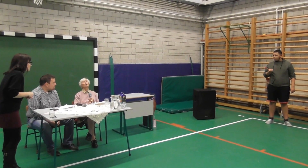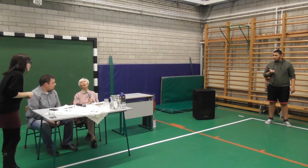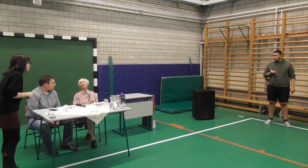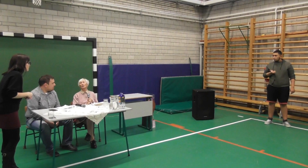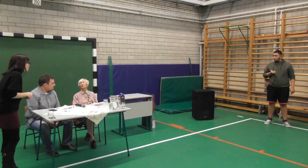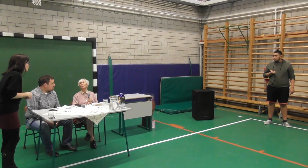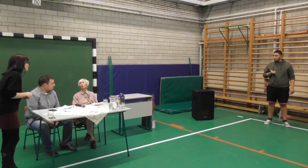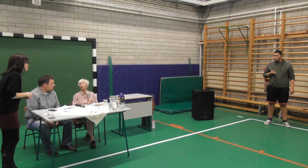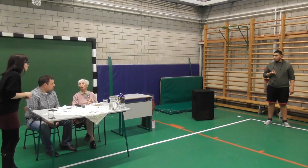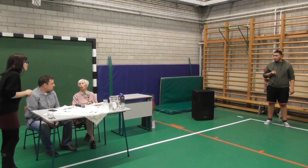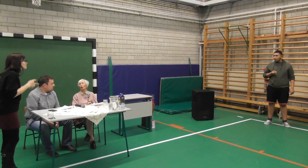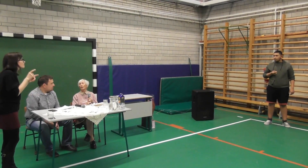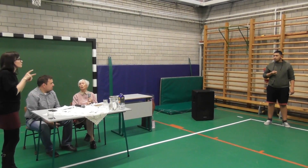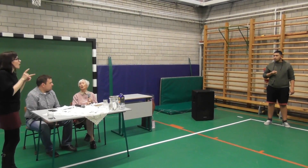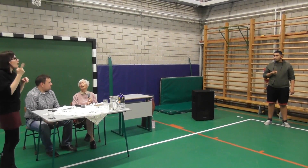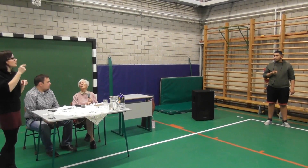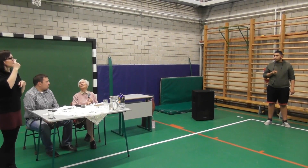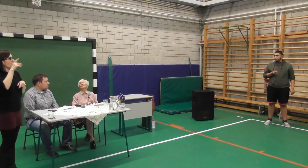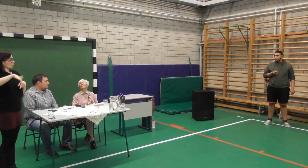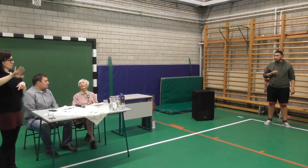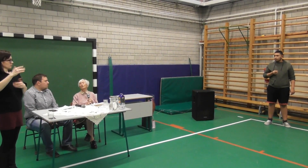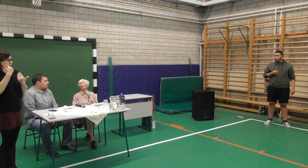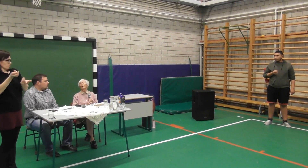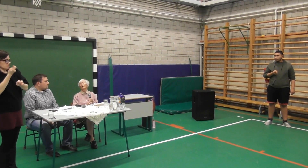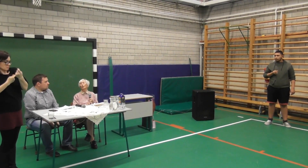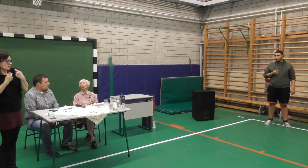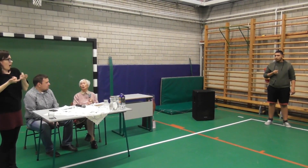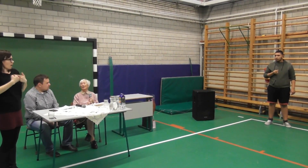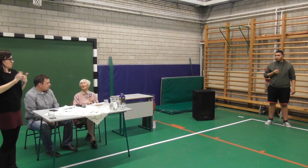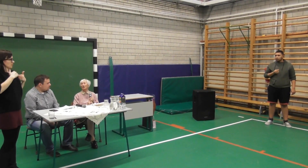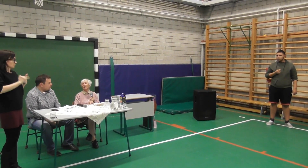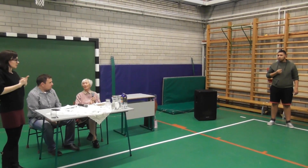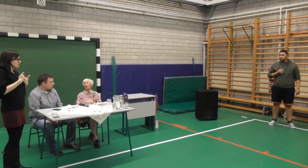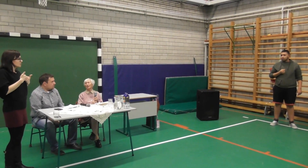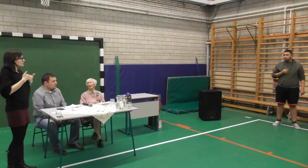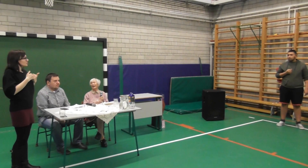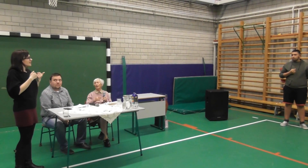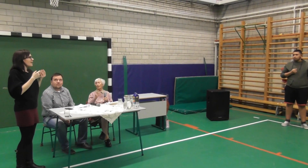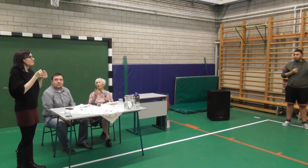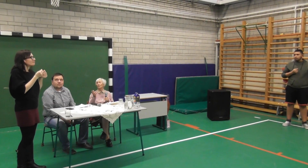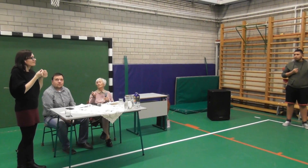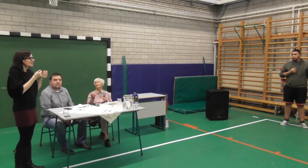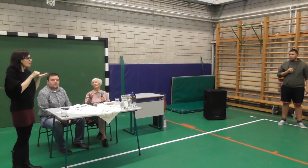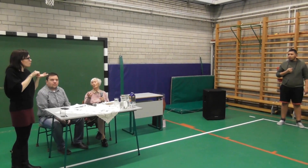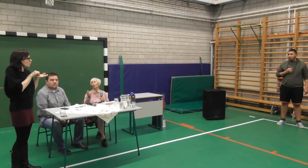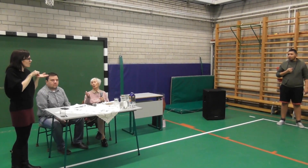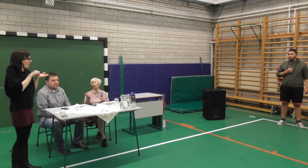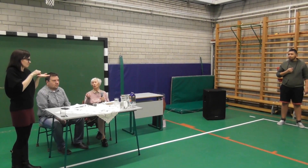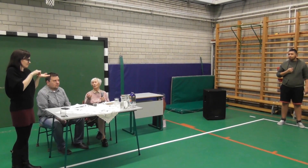azt, amit az oroszok kaptak, de főtt gersmét, ilyen árpa,